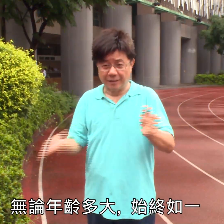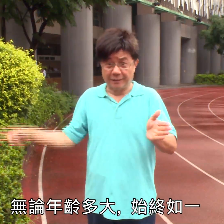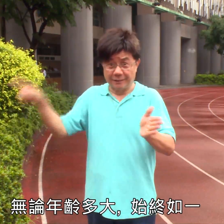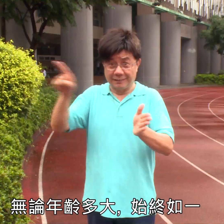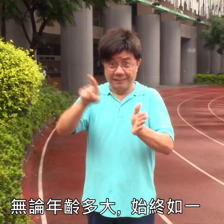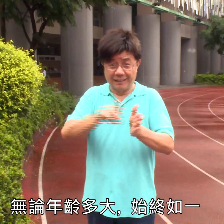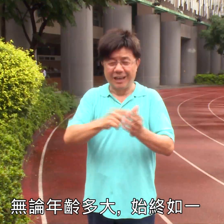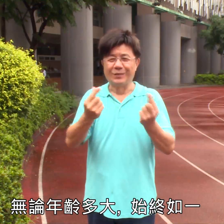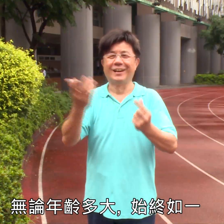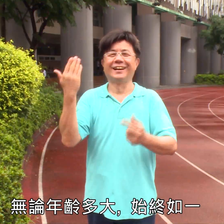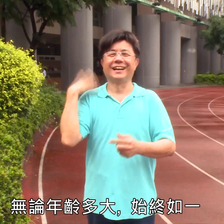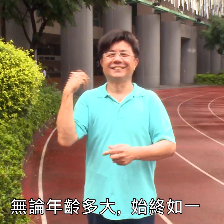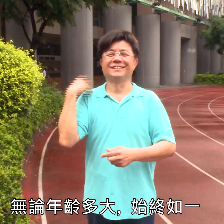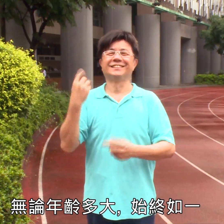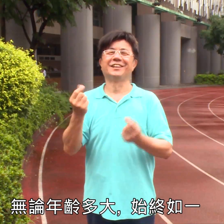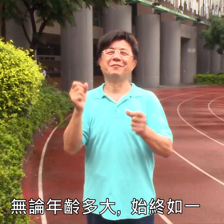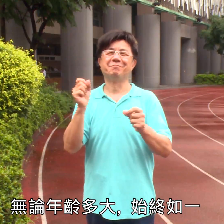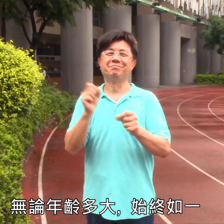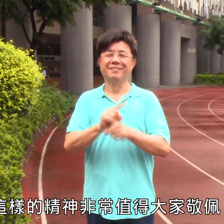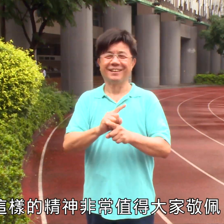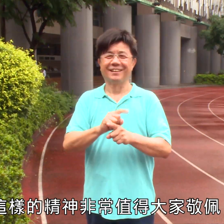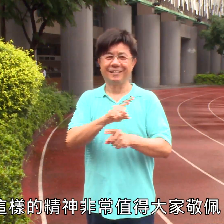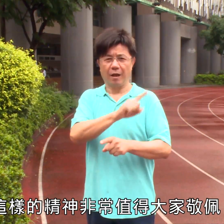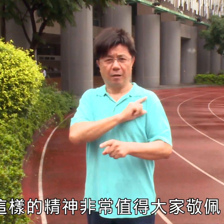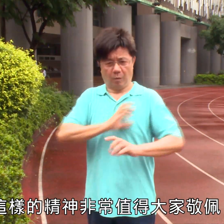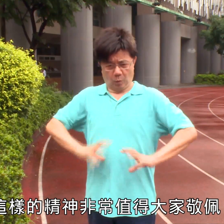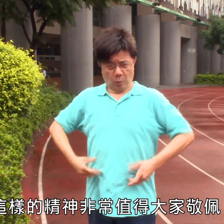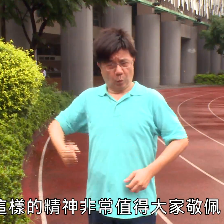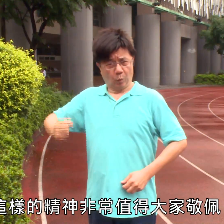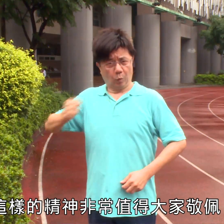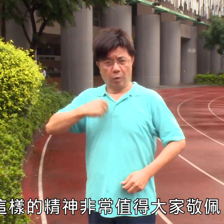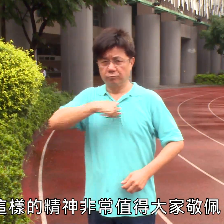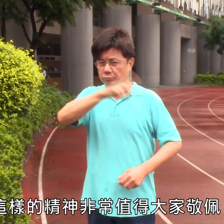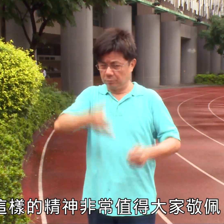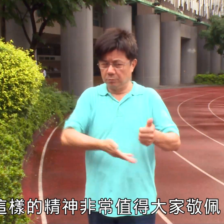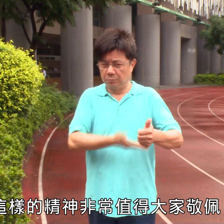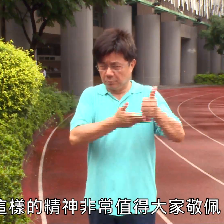年龄多大，始终如一，这样的精神非常值得大家敬佩哦。哎，